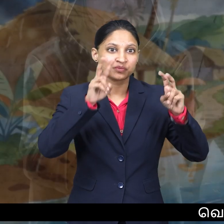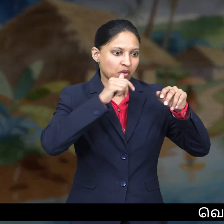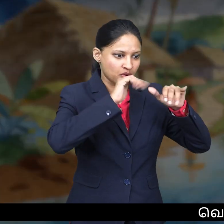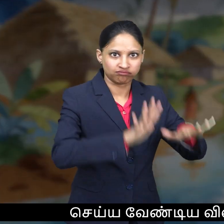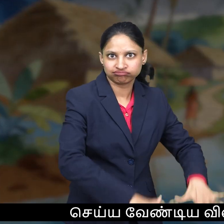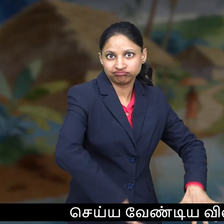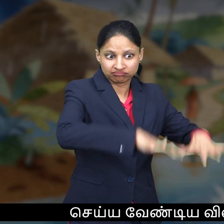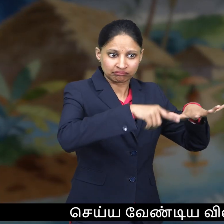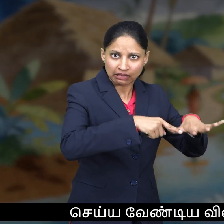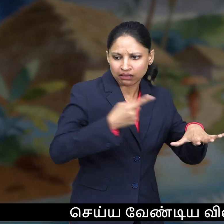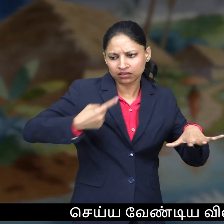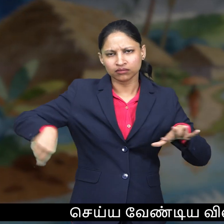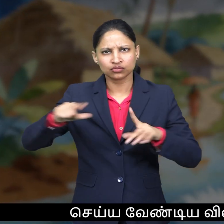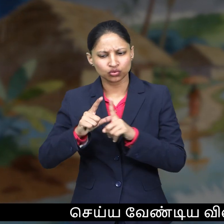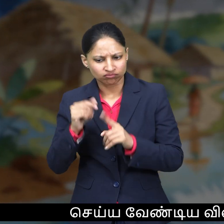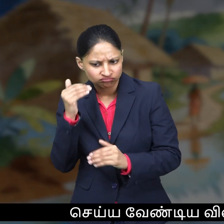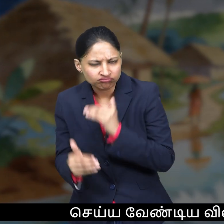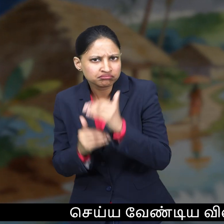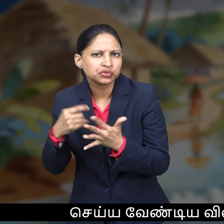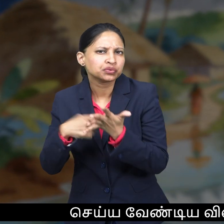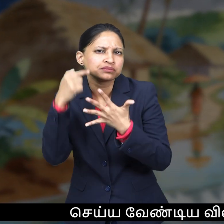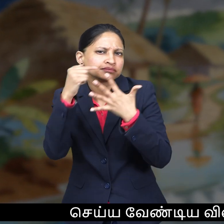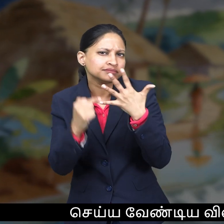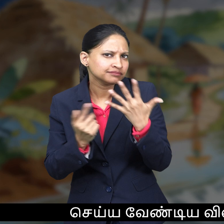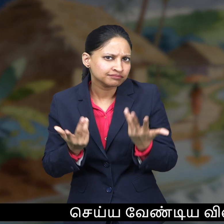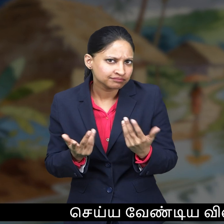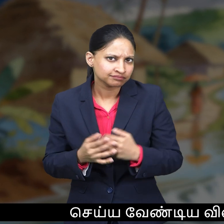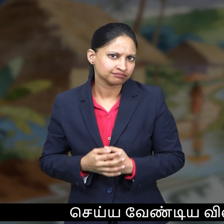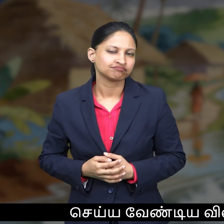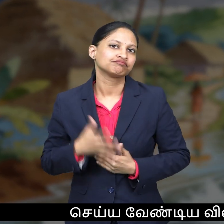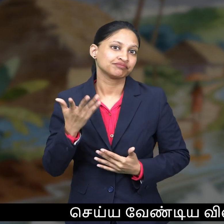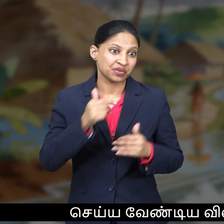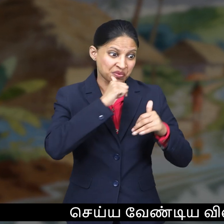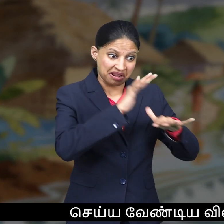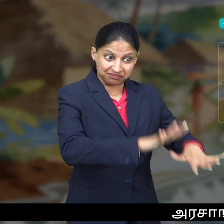வெள்ளத்தின் போது செய்ய வேண்டிய விஷயங்களை புரிந்து கொள்வோம்.